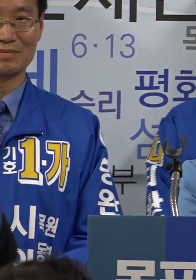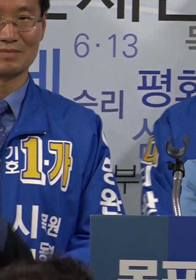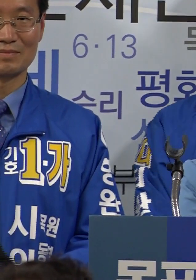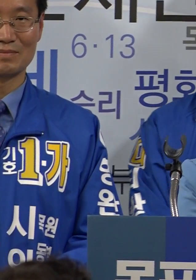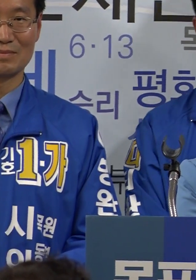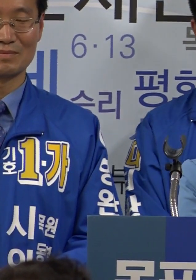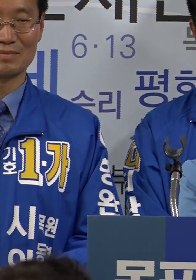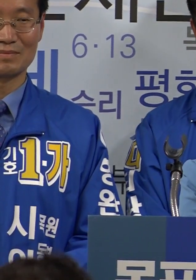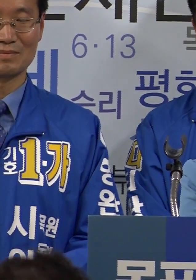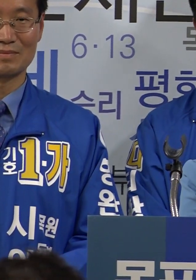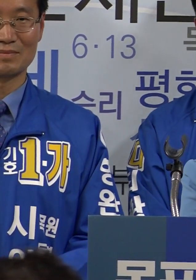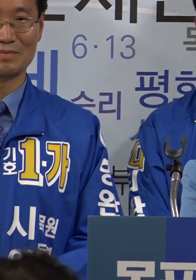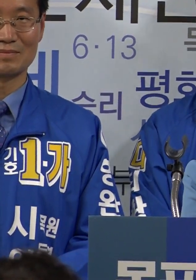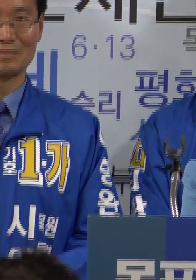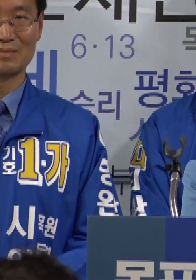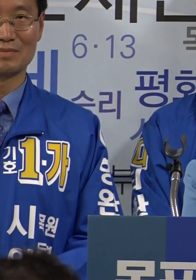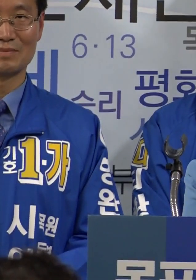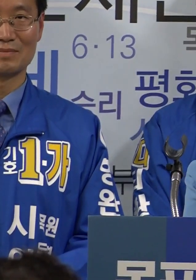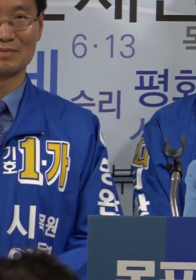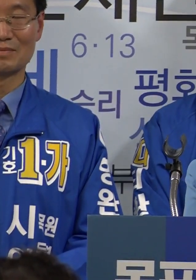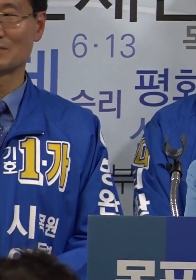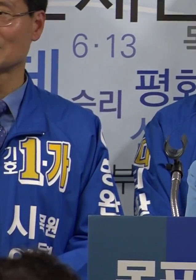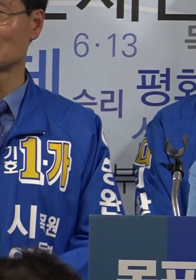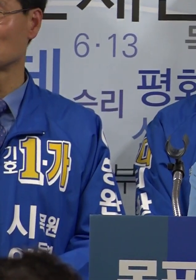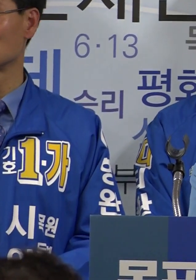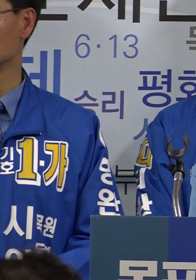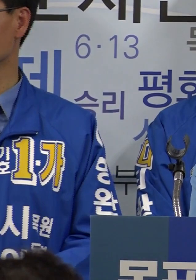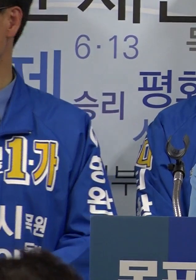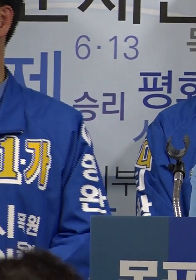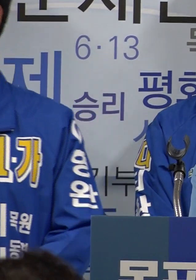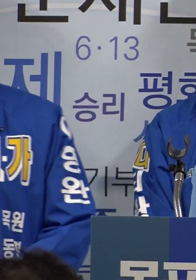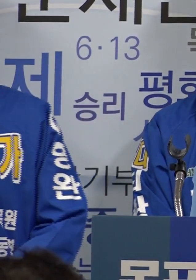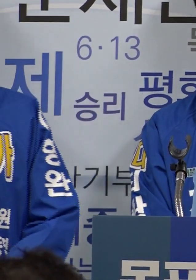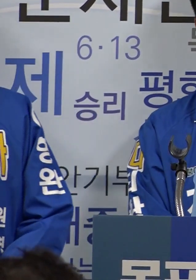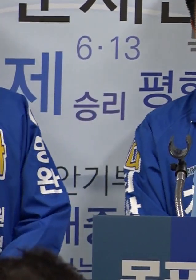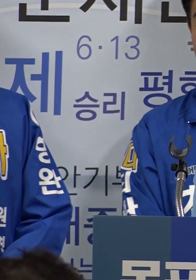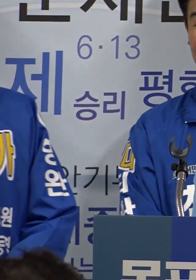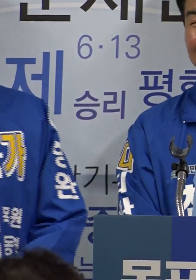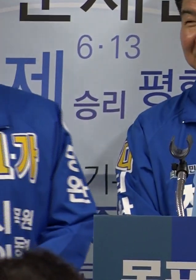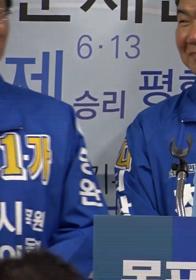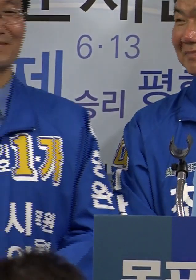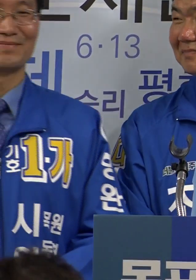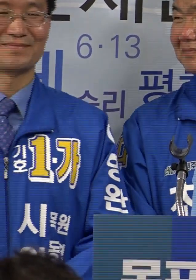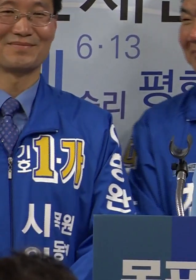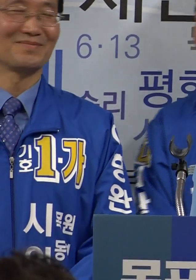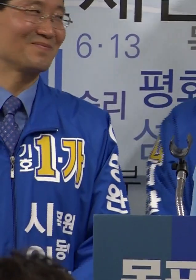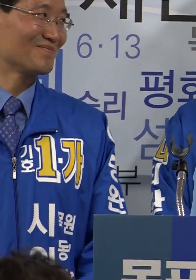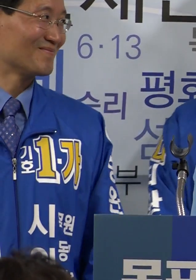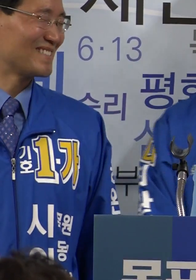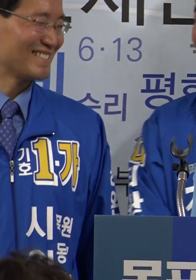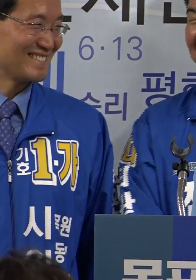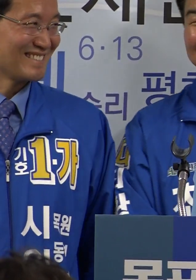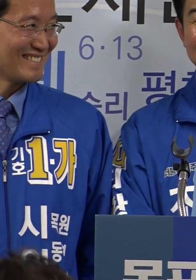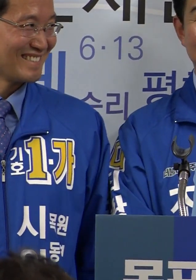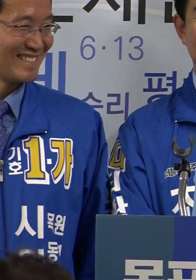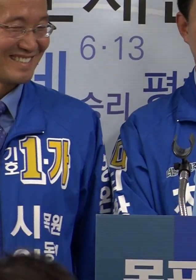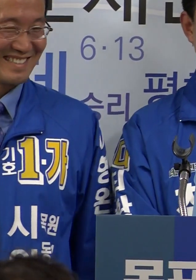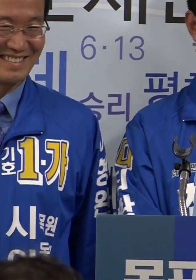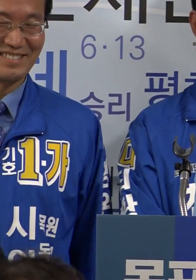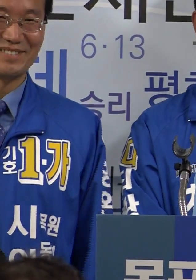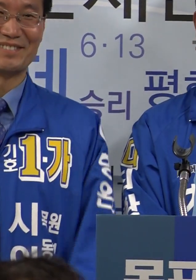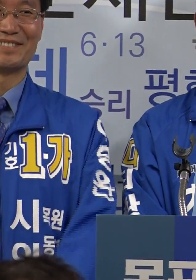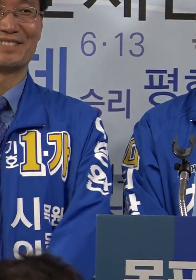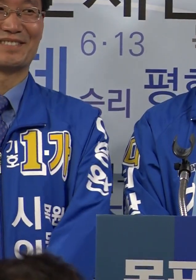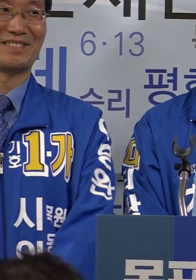여러분들이 아 하시니까 빨리 신안에 사촌들한테 연락해서 우리 더불어민주당